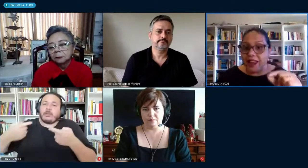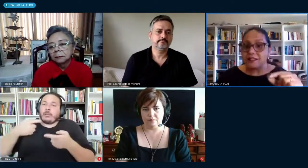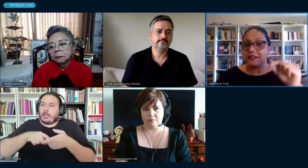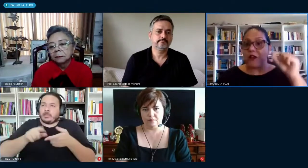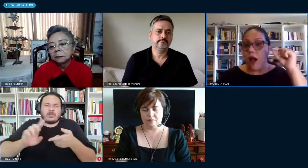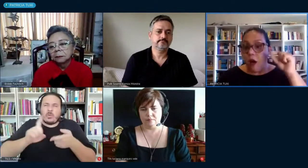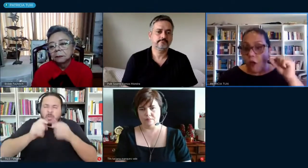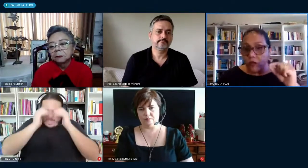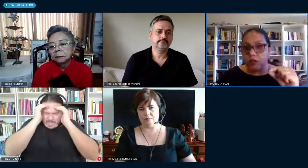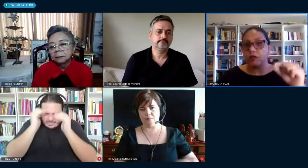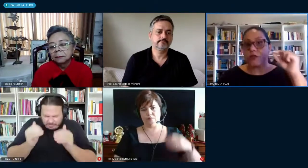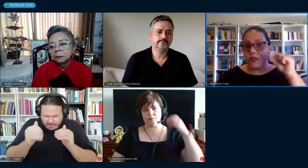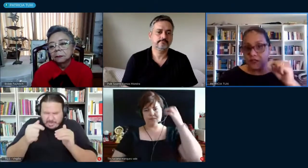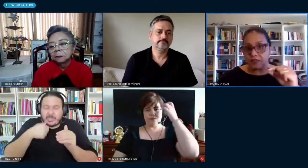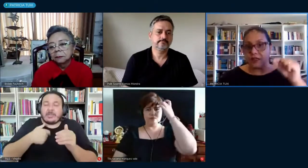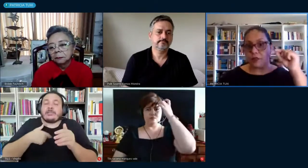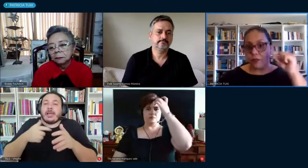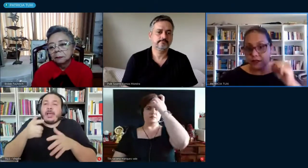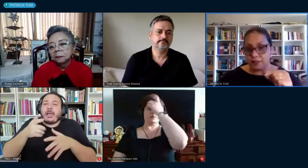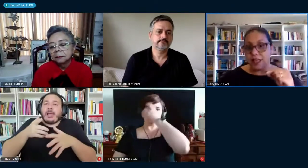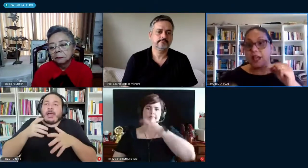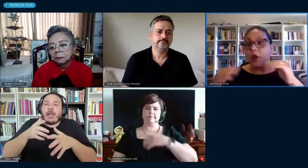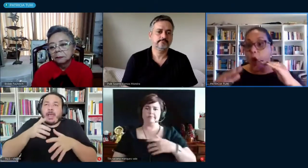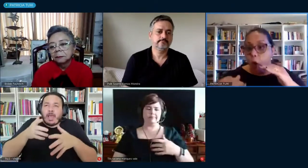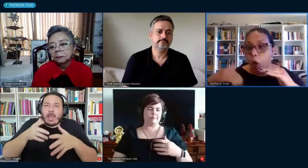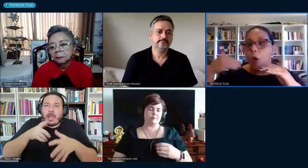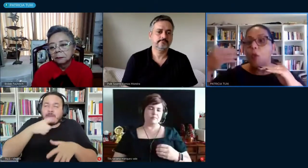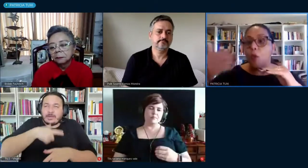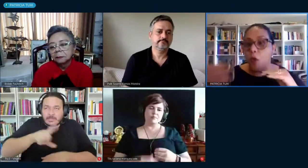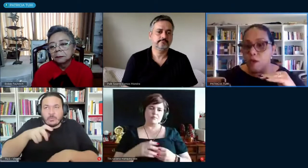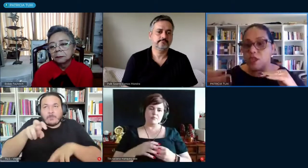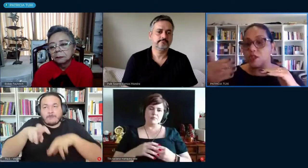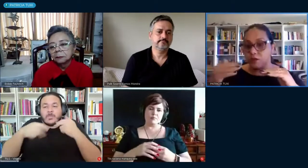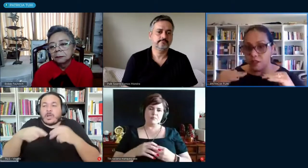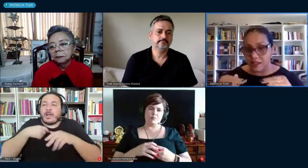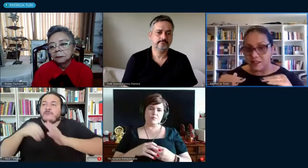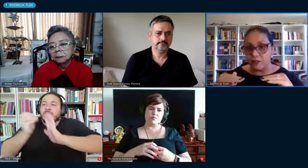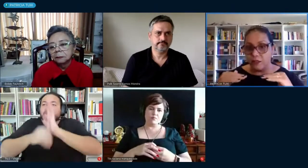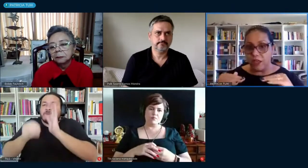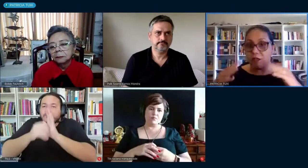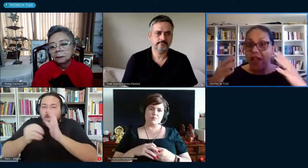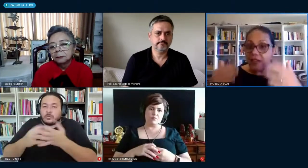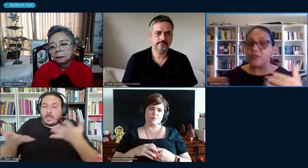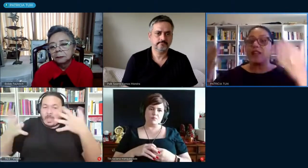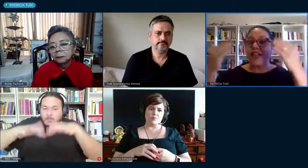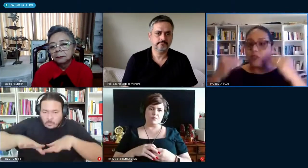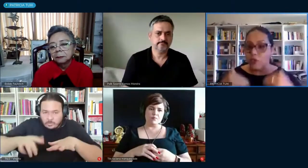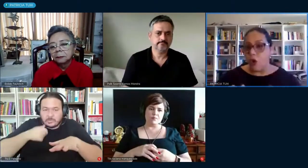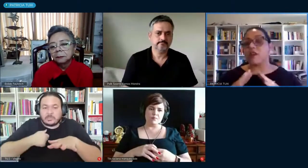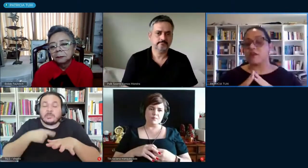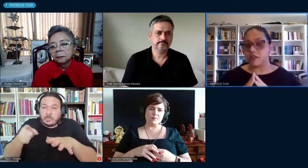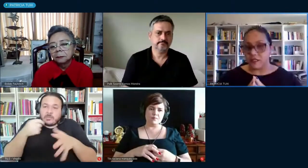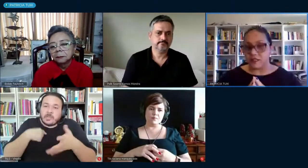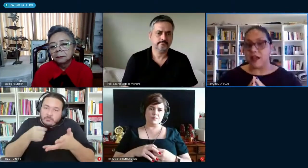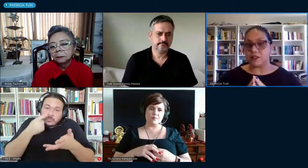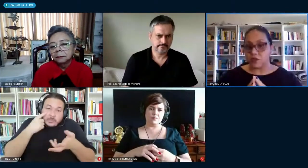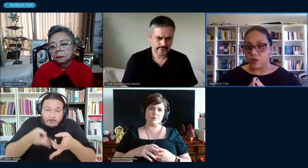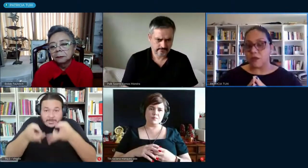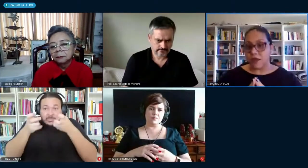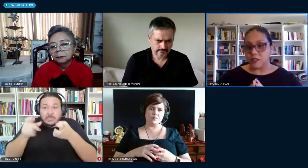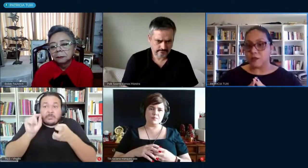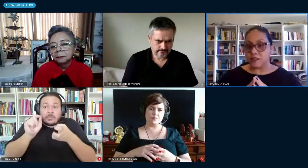em relação ao conteúdo que está sendo apresentado com o objetivo que está sendo feito. E aí você retoma que você